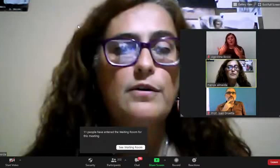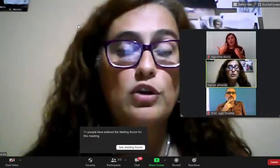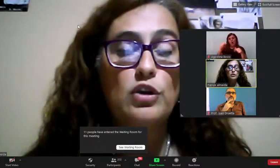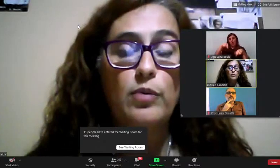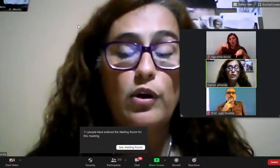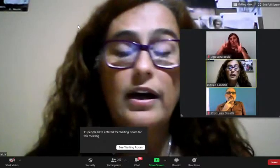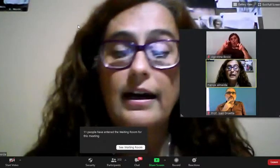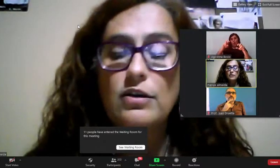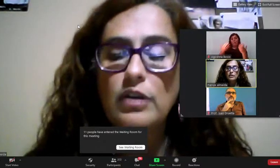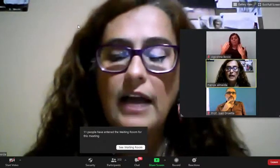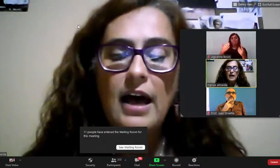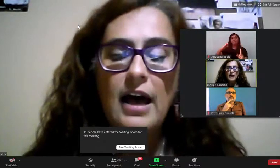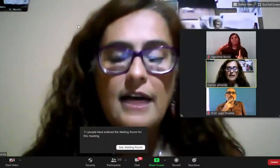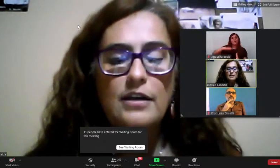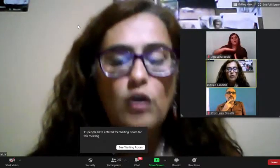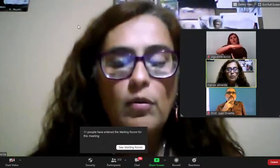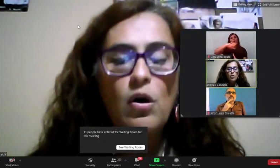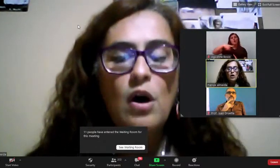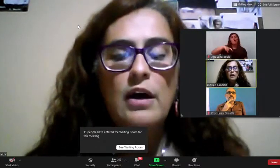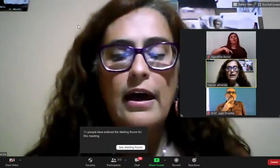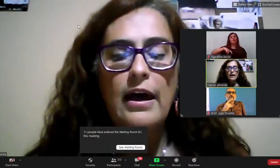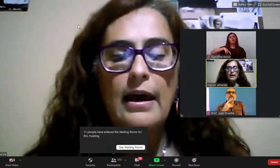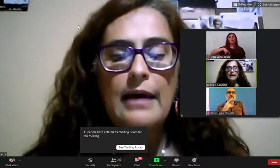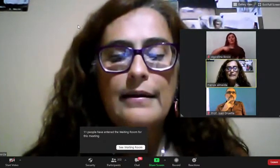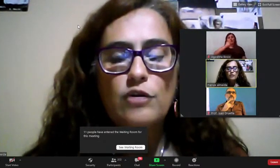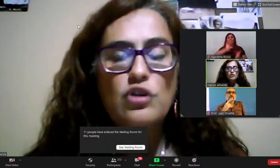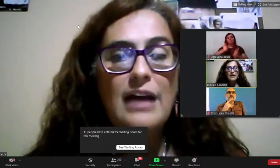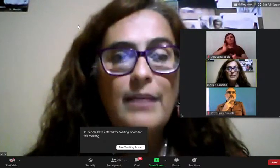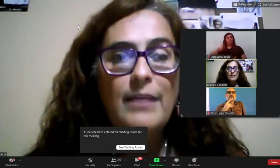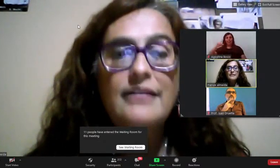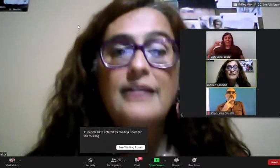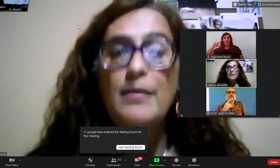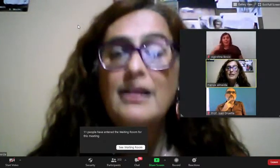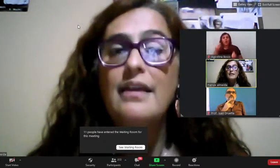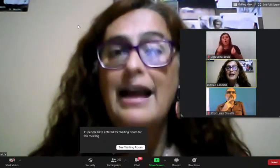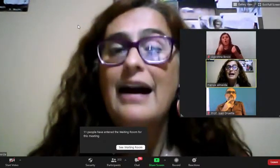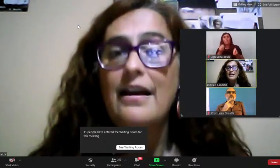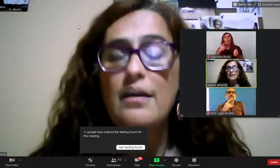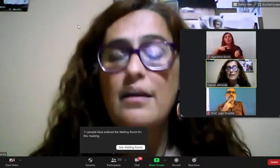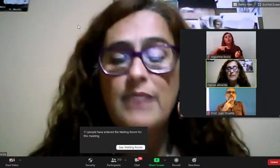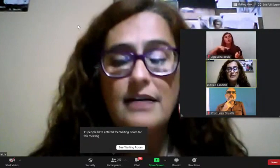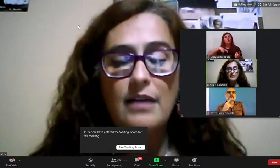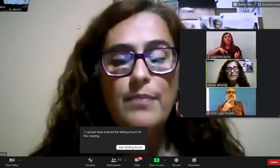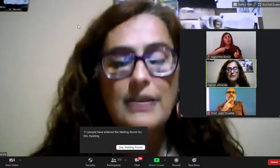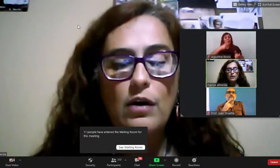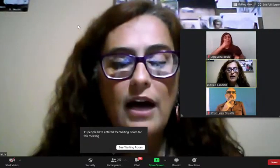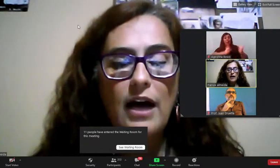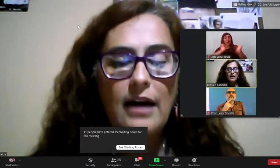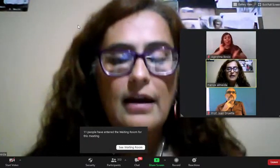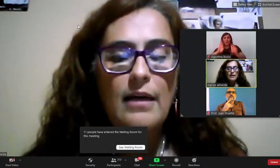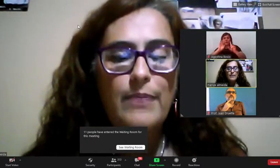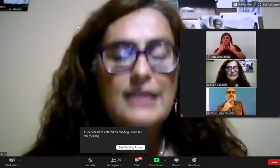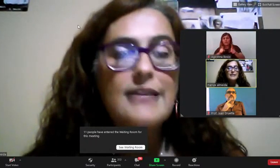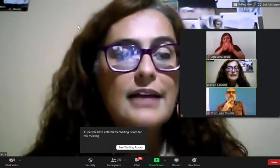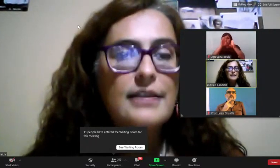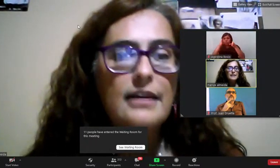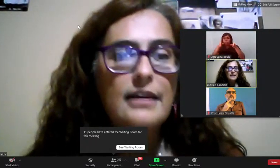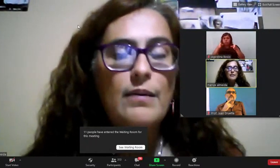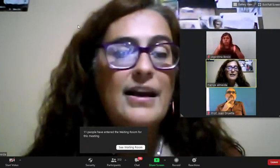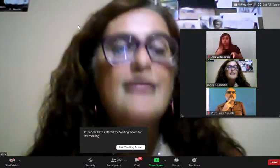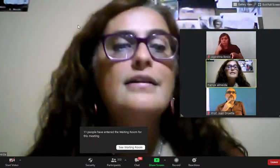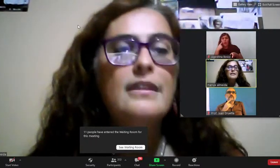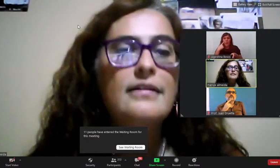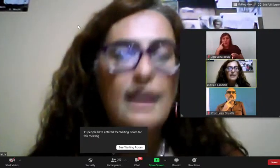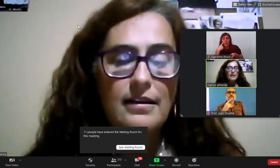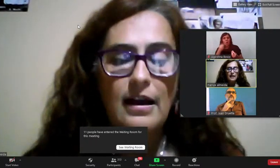perspectiva socioantropológica de la sordera, es decir, cómo socialmente y también desde las academias empezaron a pensarse de